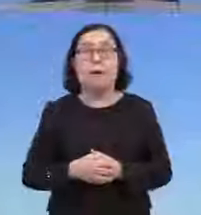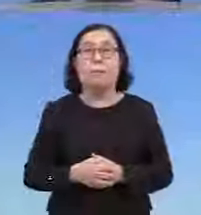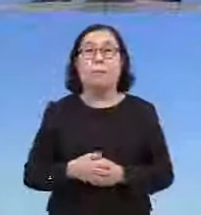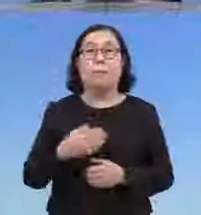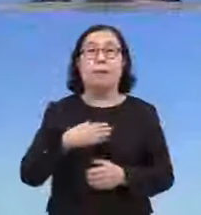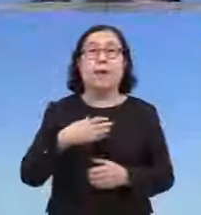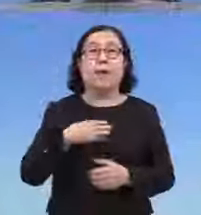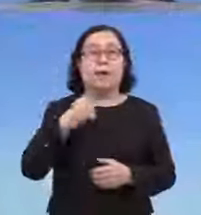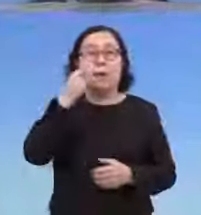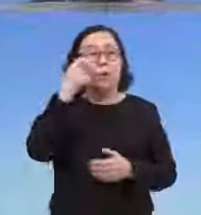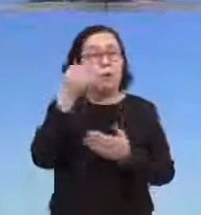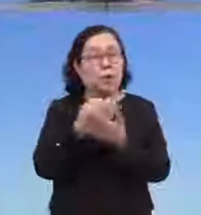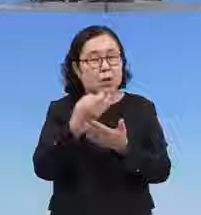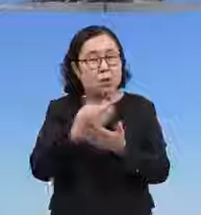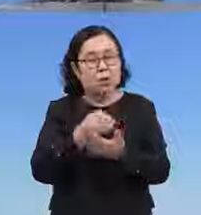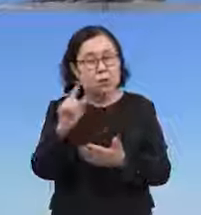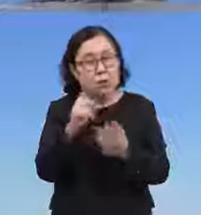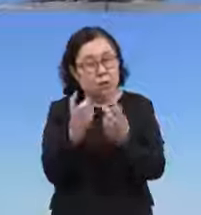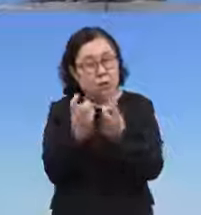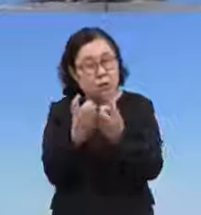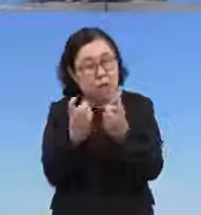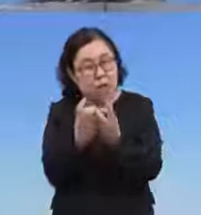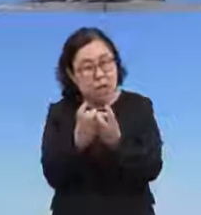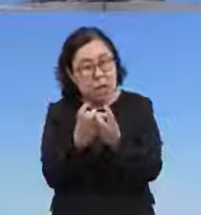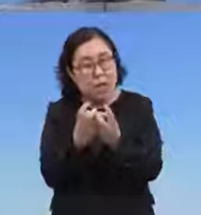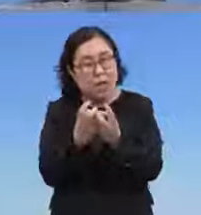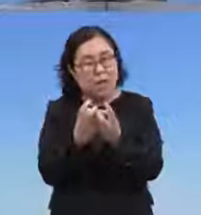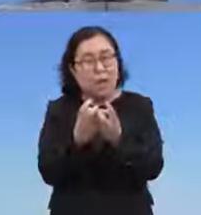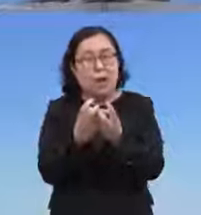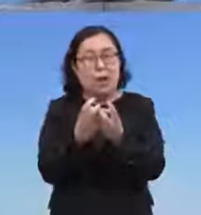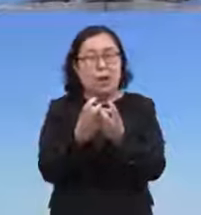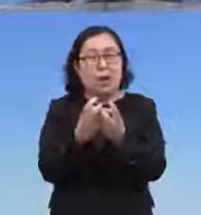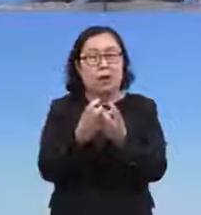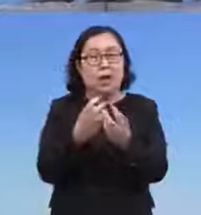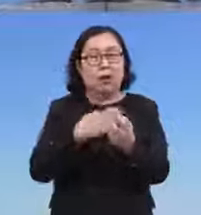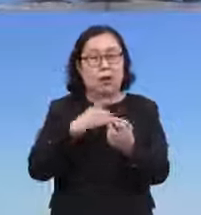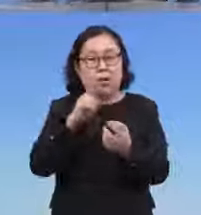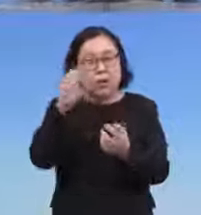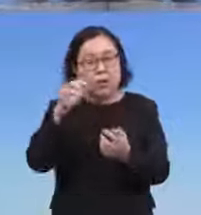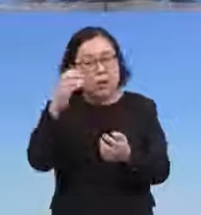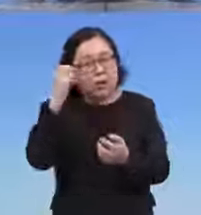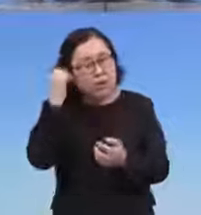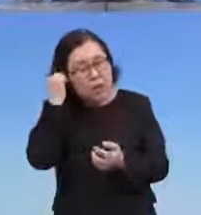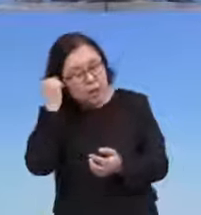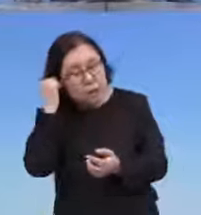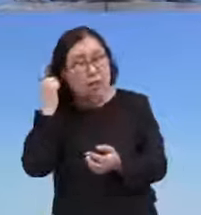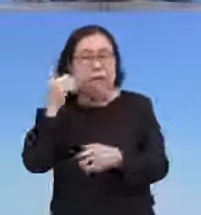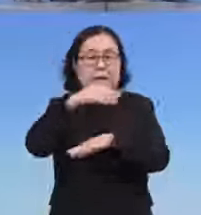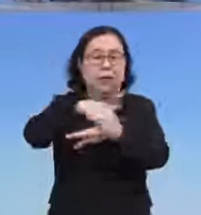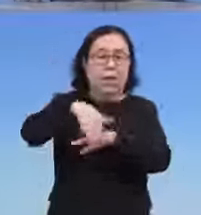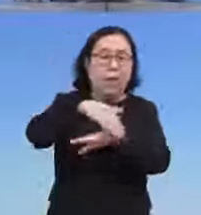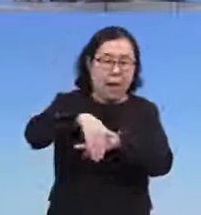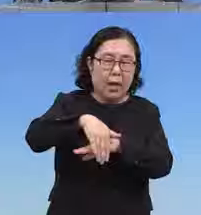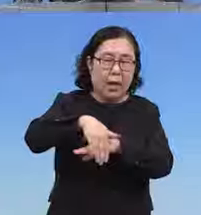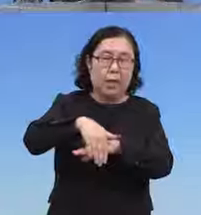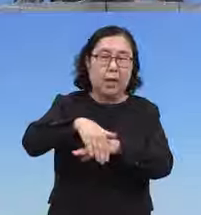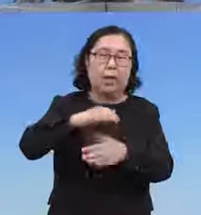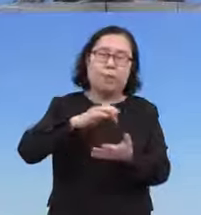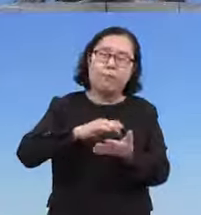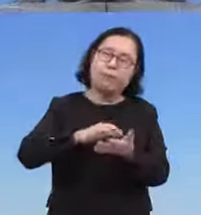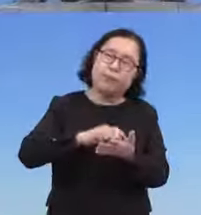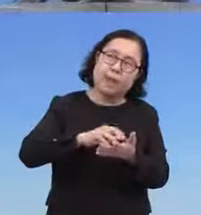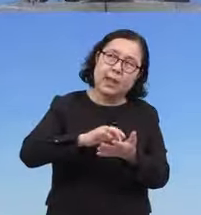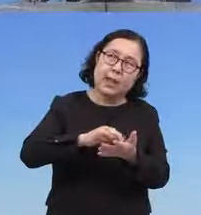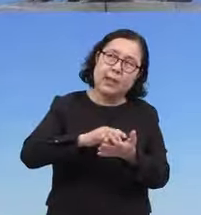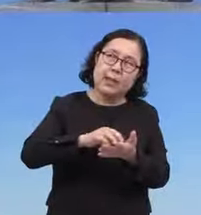가서 자지? 이 수입은 이제 어디서 나오지? 이 계산했으면 못 갔습니다. 한국 절대로 못 따라왔습니다.